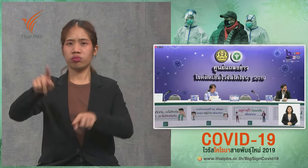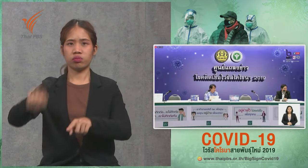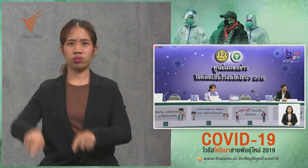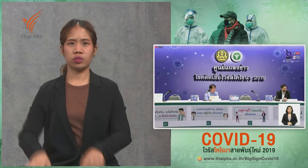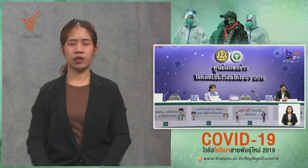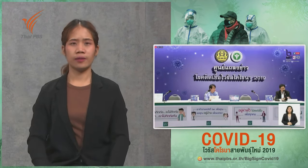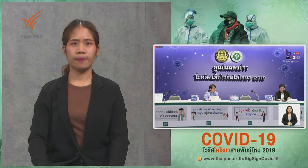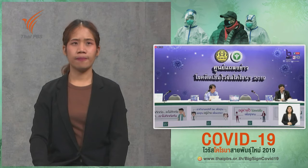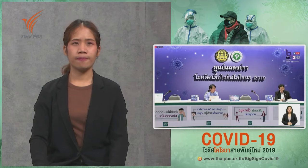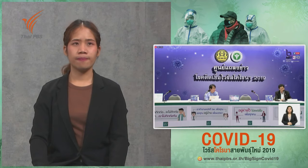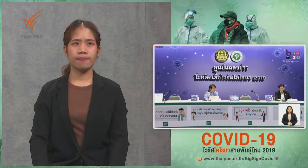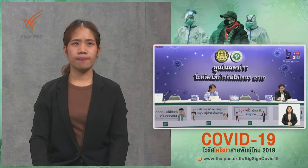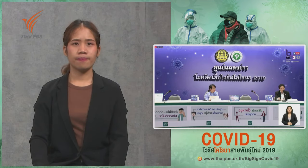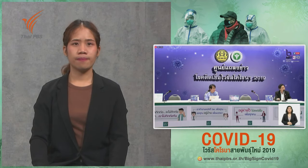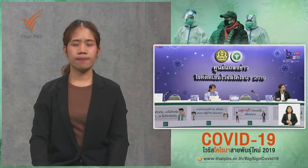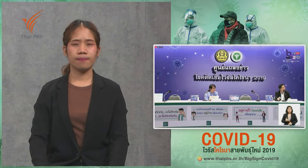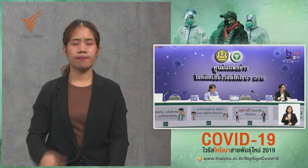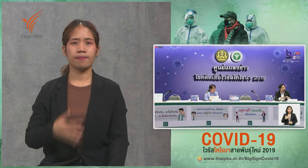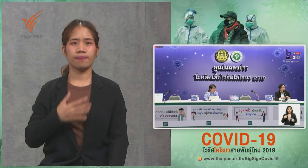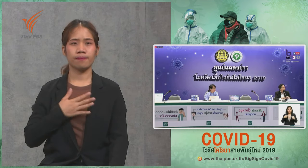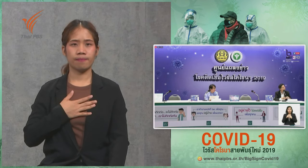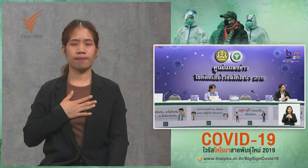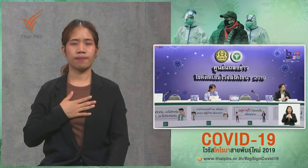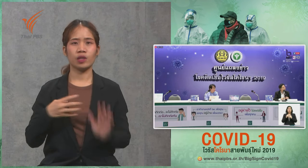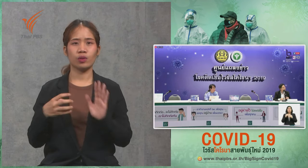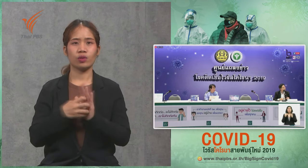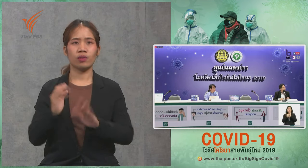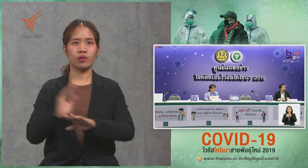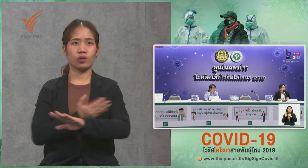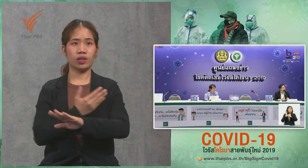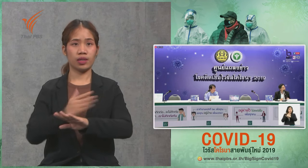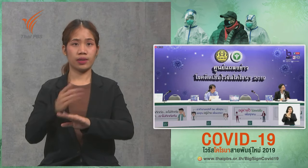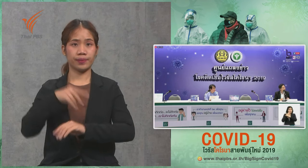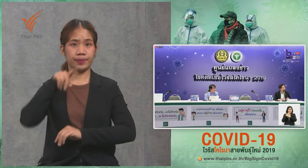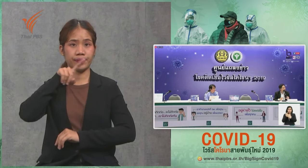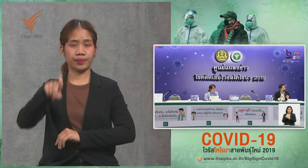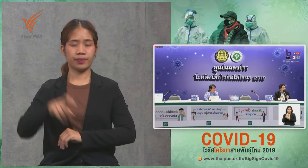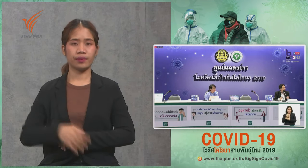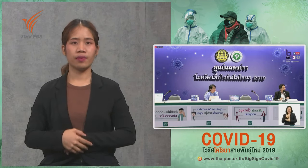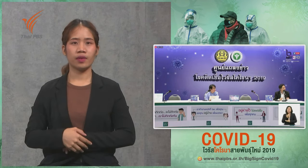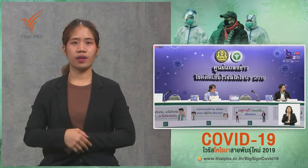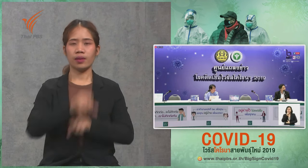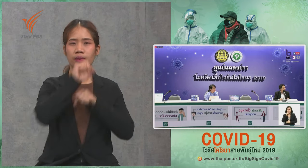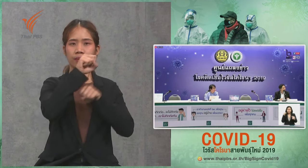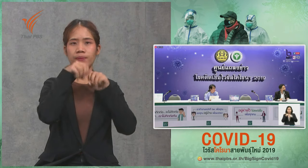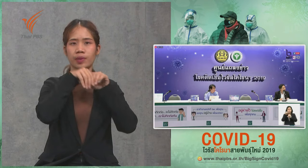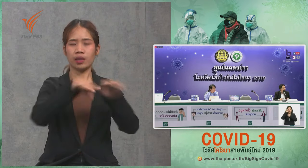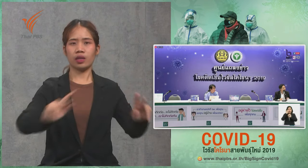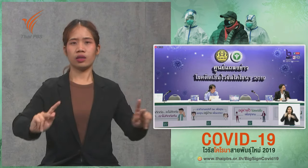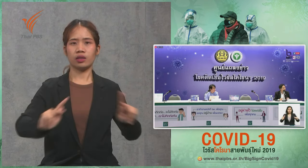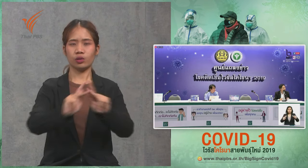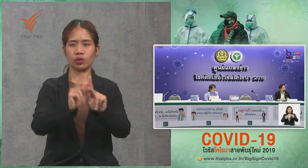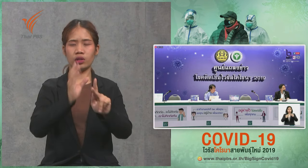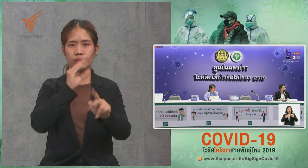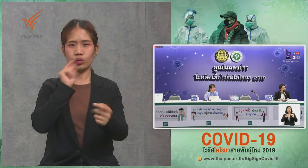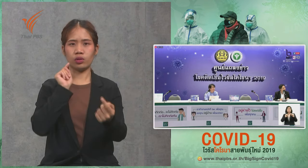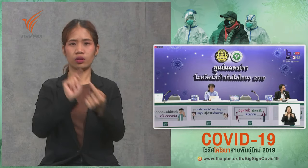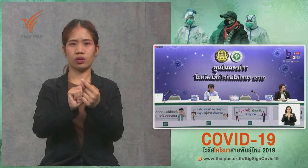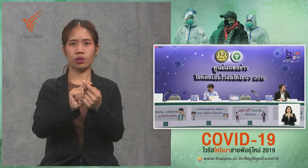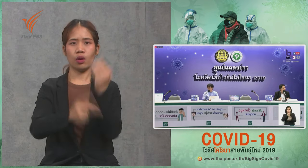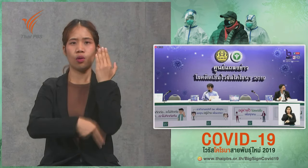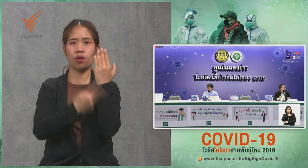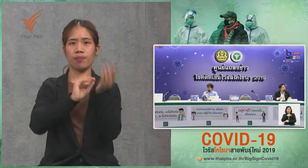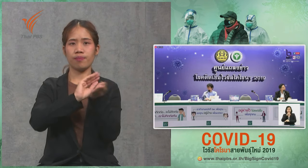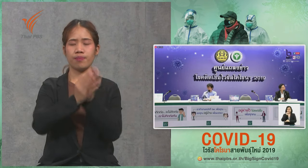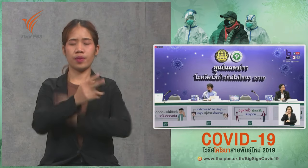อาจารย์คะพงษ์ชมพูจากกรุงเทพธุรกิจนะคะอาจารย์หนูรบกวนสอบถามเกี่ยวกับประกาศกระทรวงที่เรื่องโรงพยาบาลสนามที่มีผลบังคับใช้ตั้ง